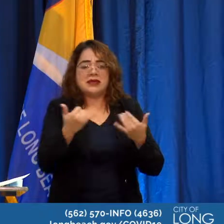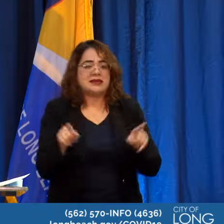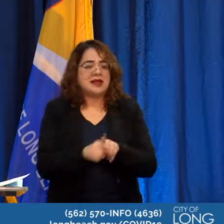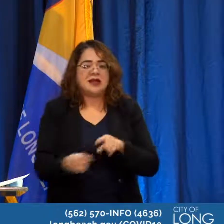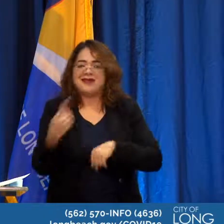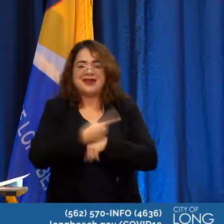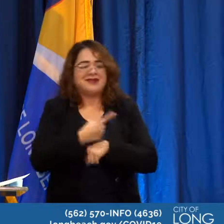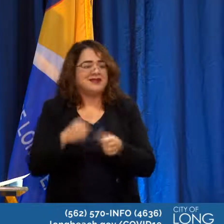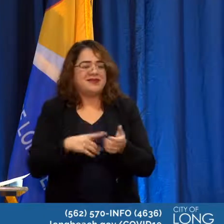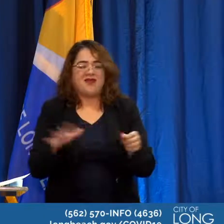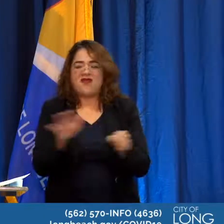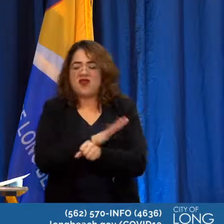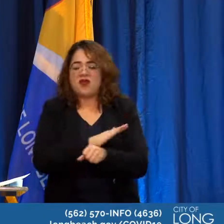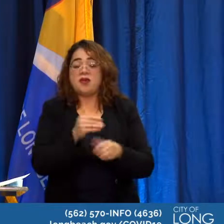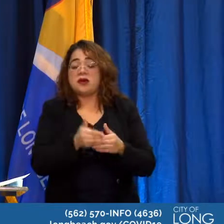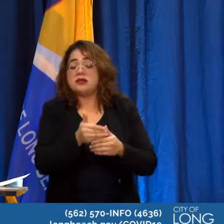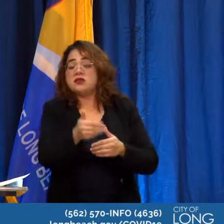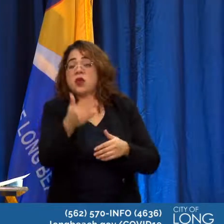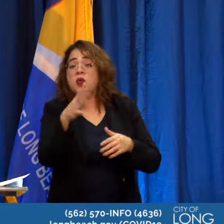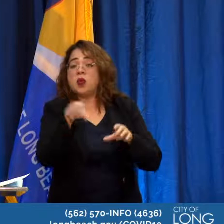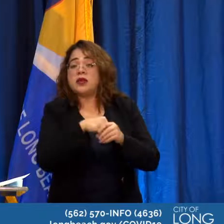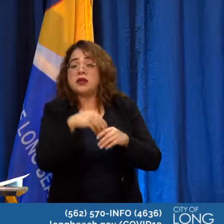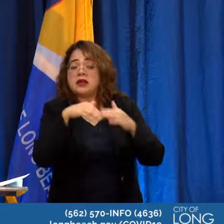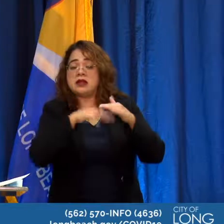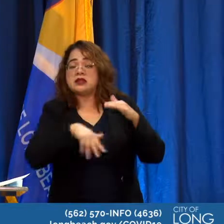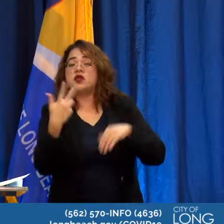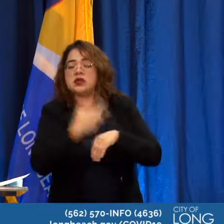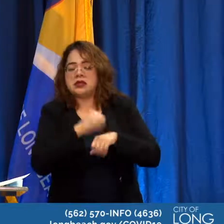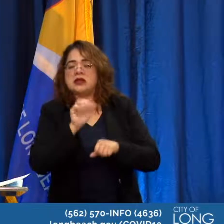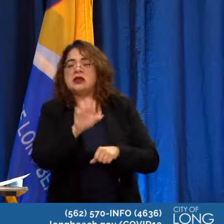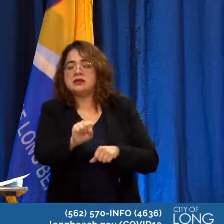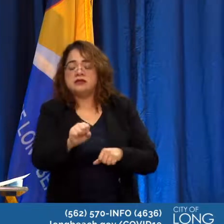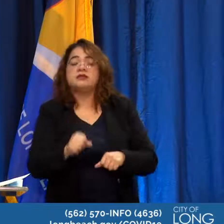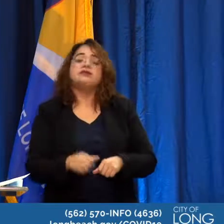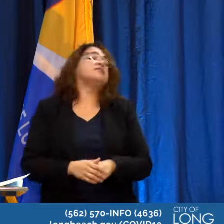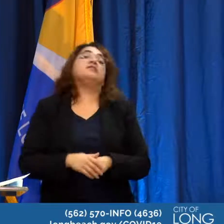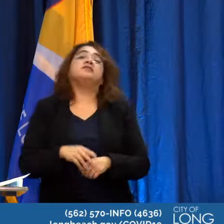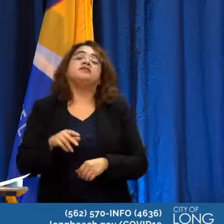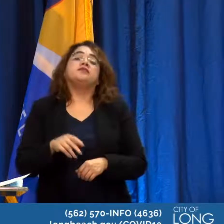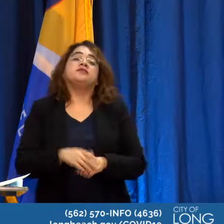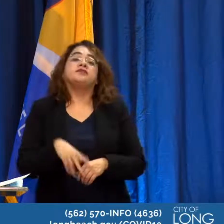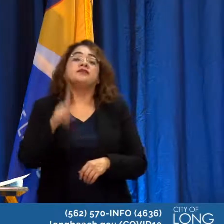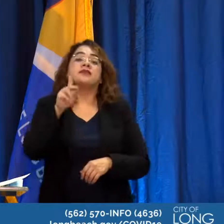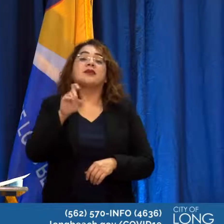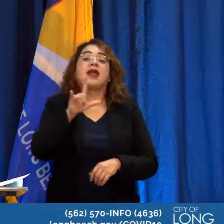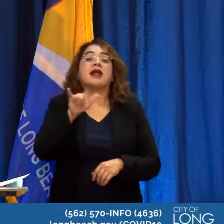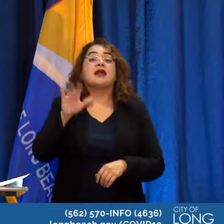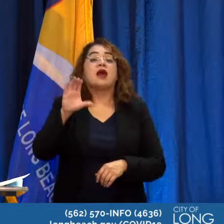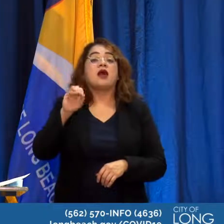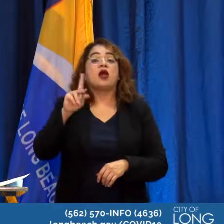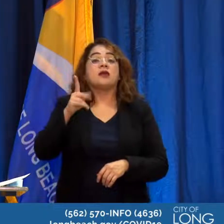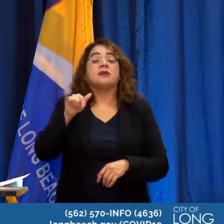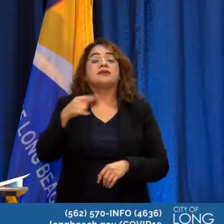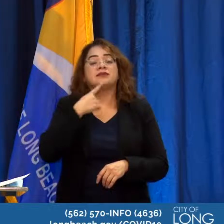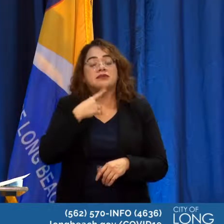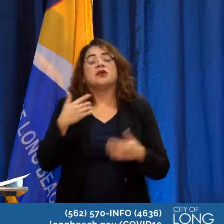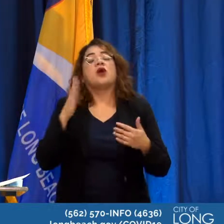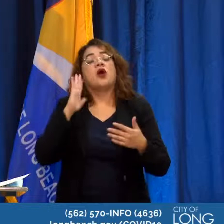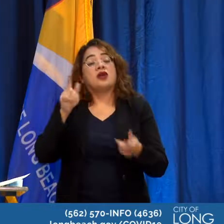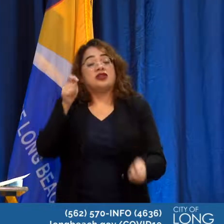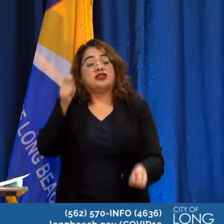Kelly Colopy también informó que, aunque muy difícil, tendremos que hacer un cambio a la orden de salud